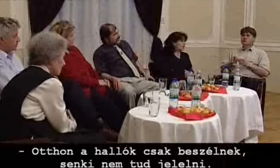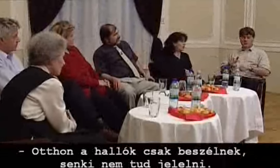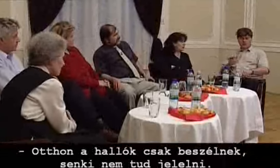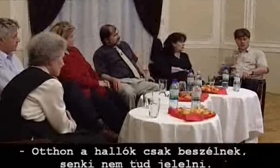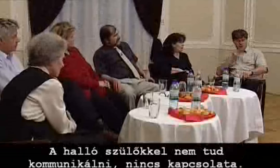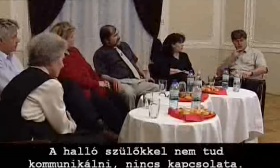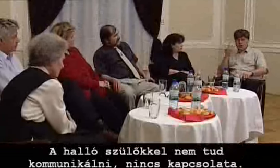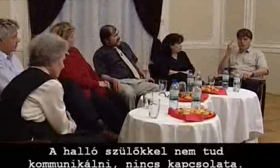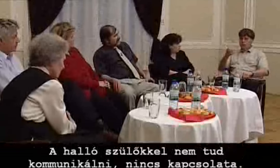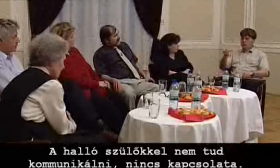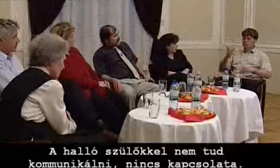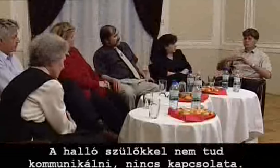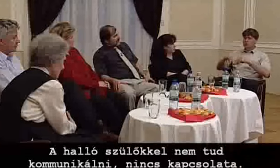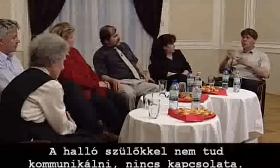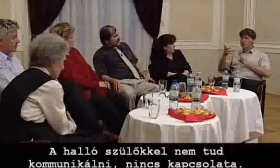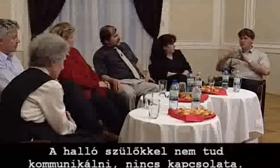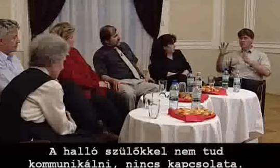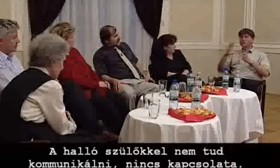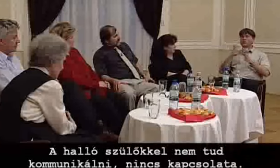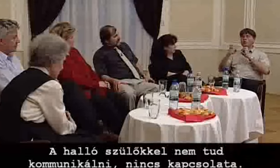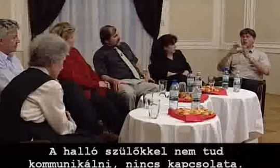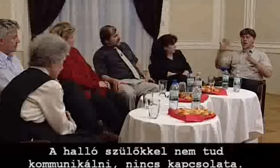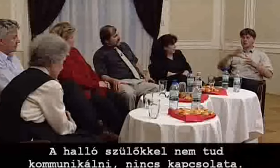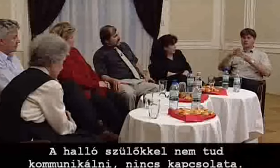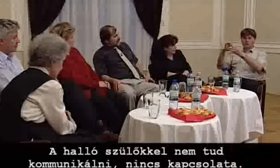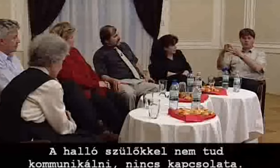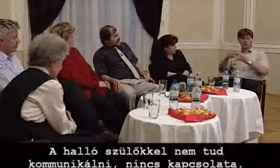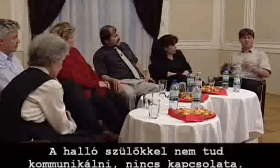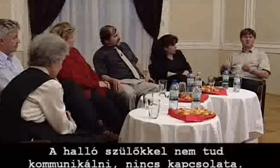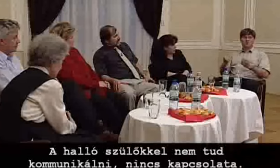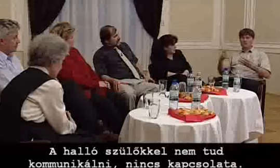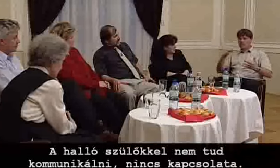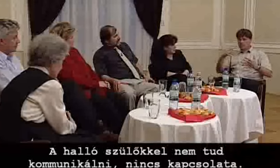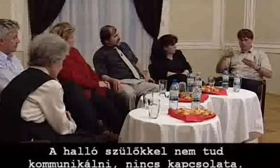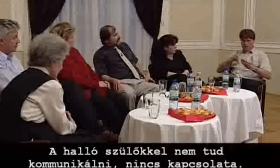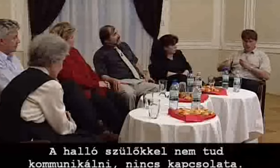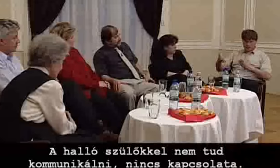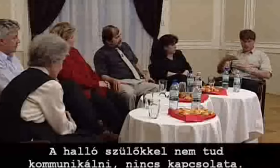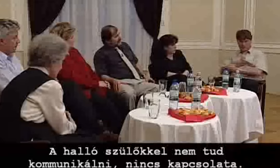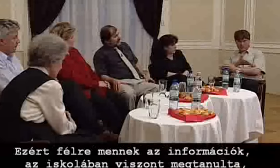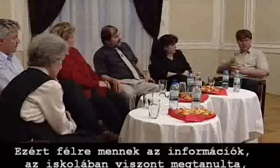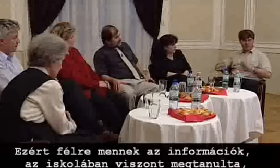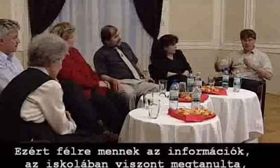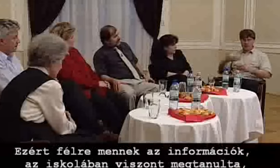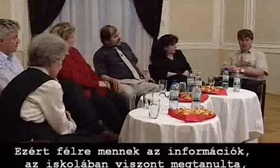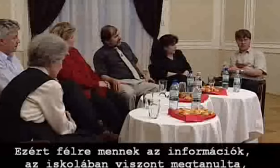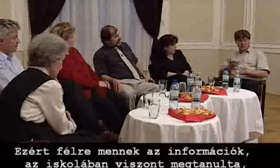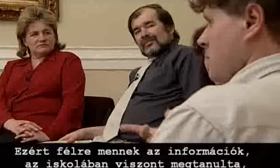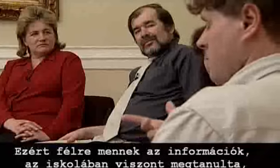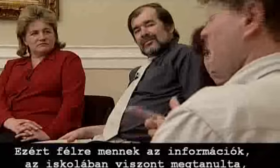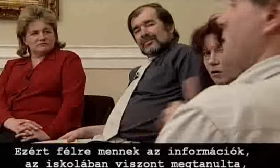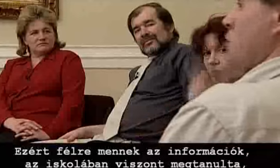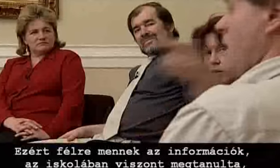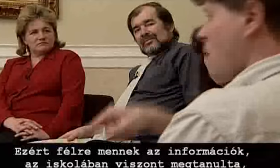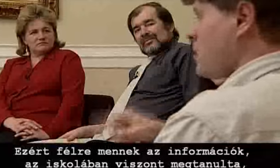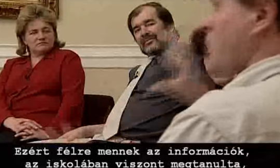jelelni, és a halló szülőkkel nincs kommunikációja, nincs kapcsolata. Tehát félre